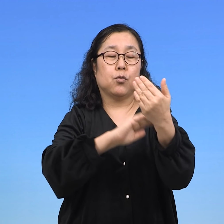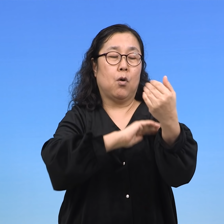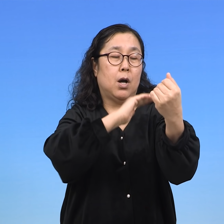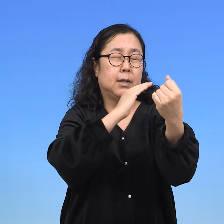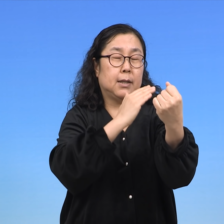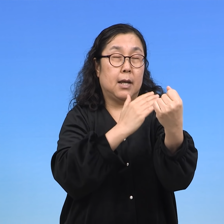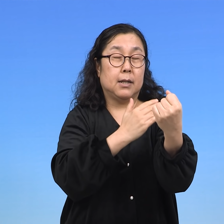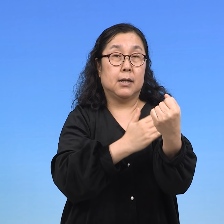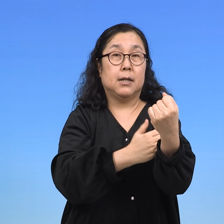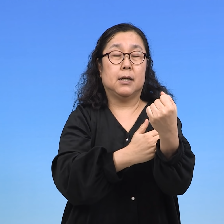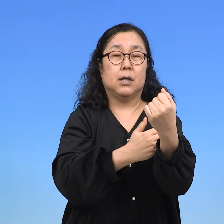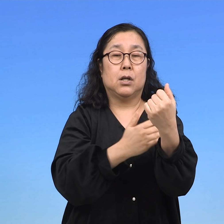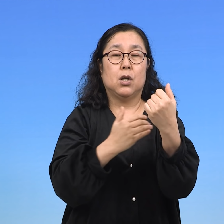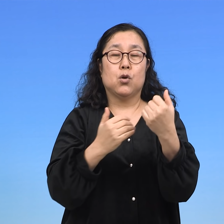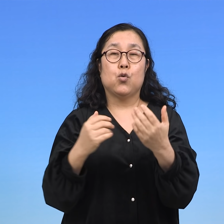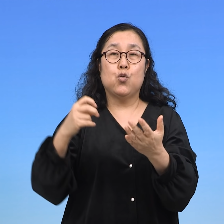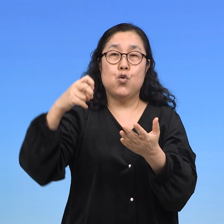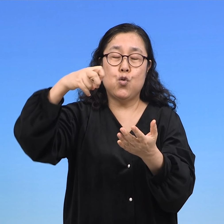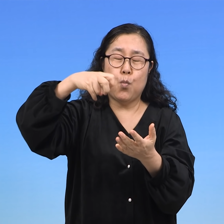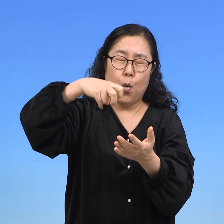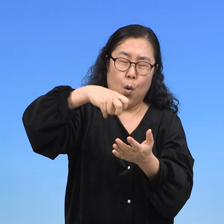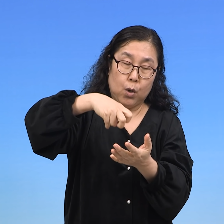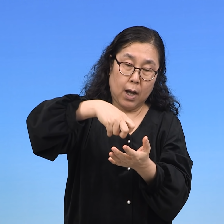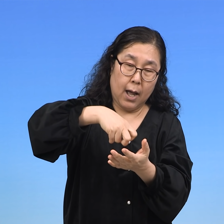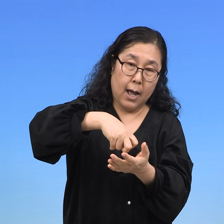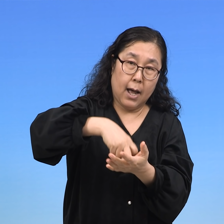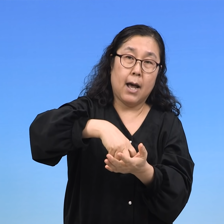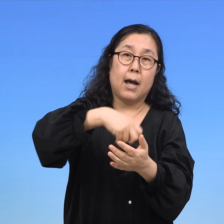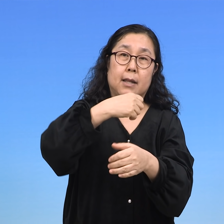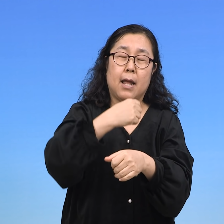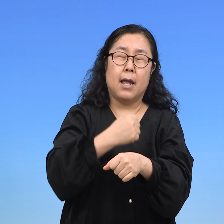모든 권세들 굴복하네.